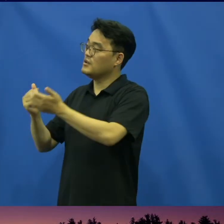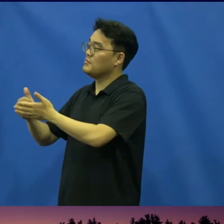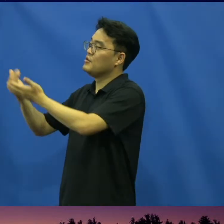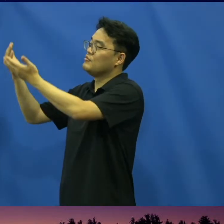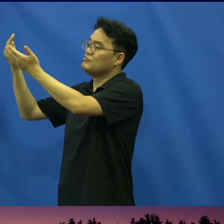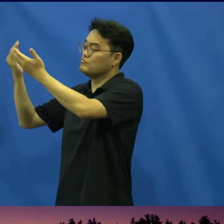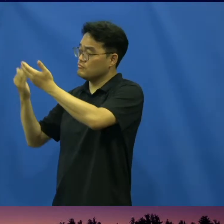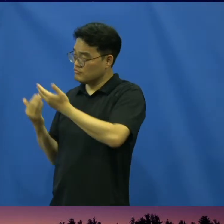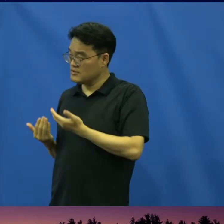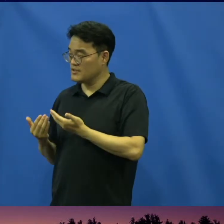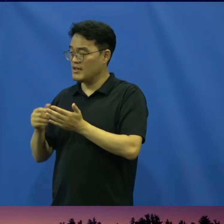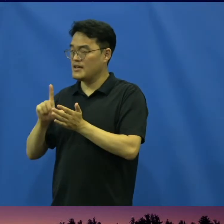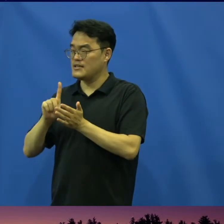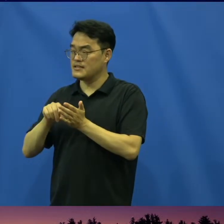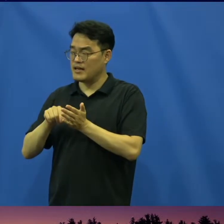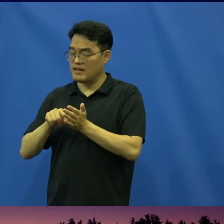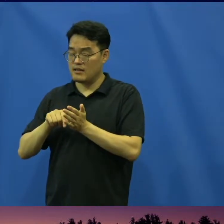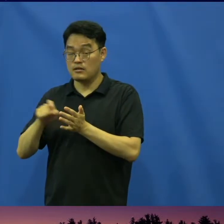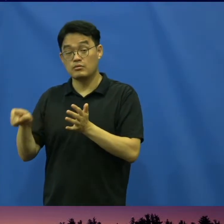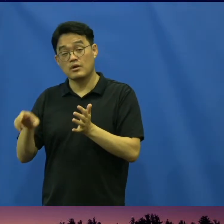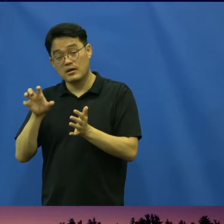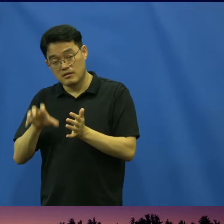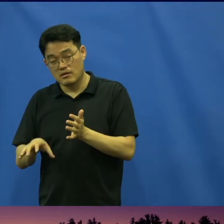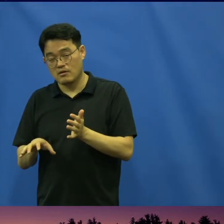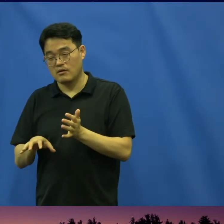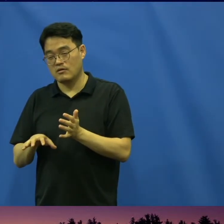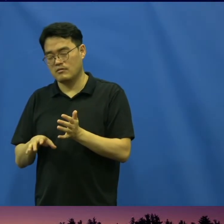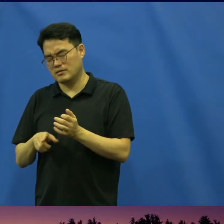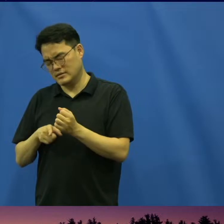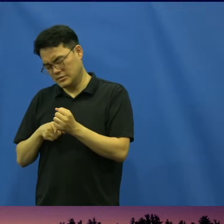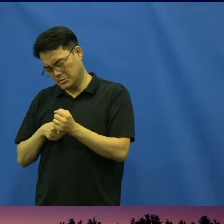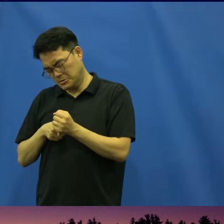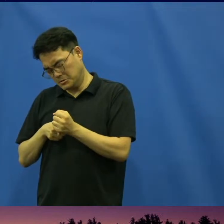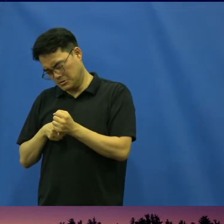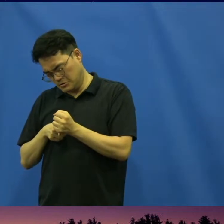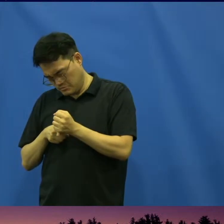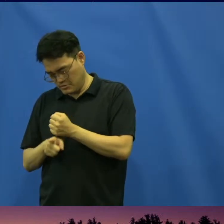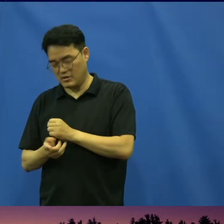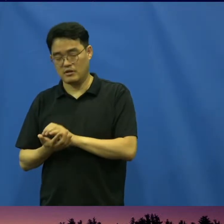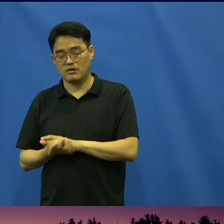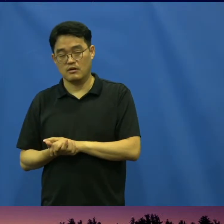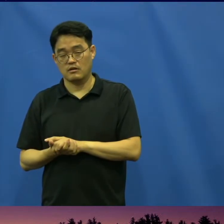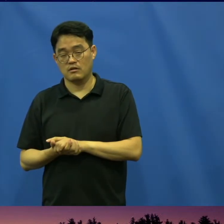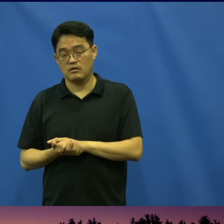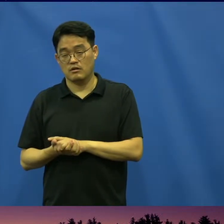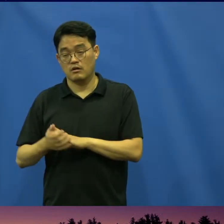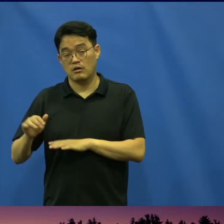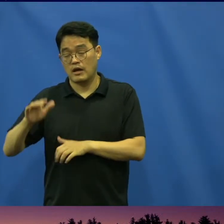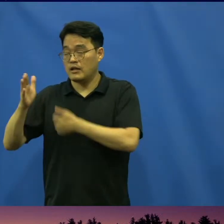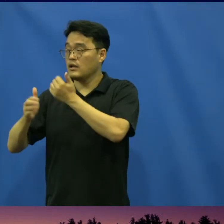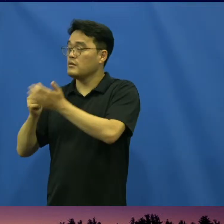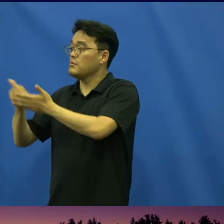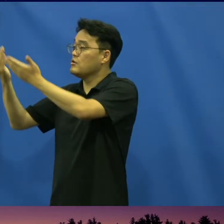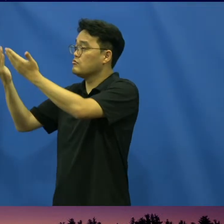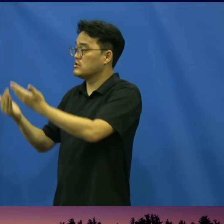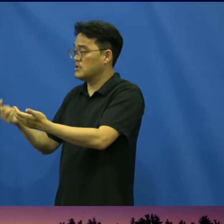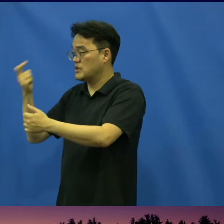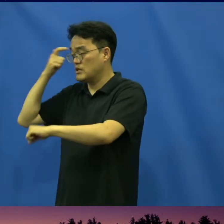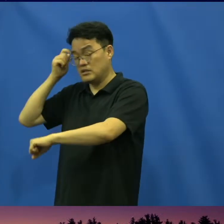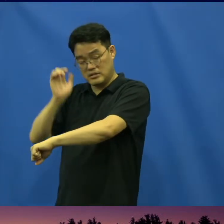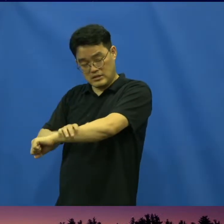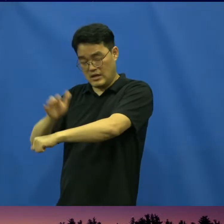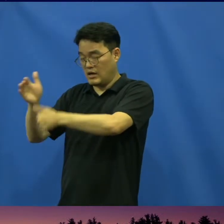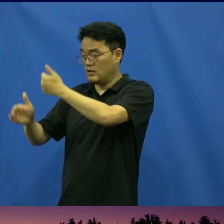가장 가치 있게, 가장 보람되게, 가장 풍성하게 우리 하나님 주신 지혜로 하나님 나라를